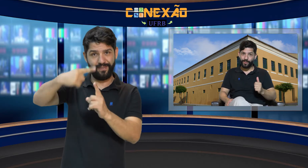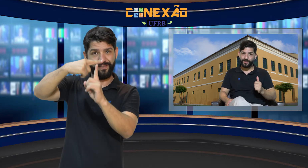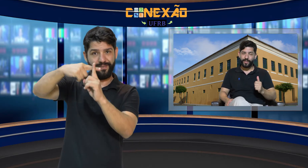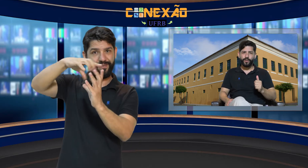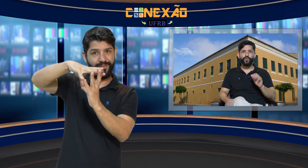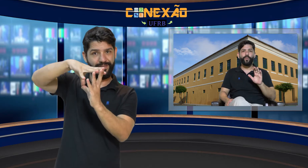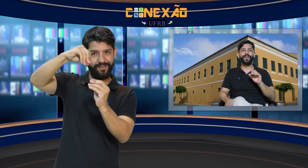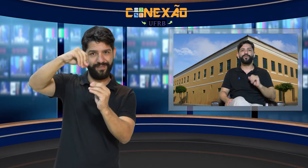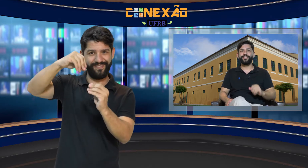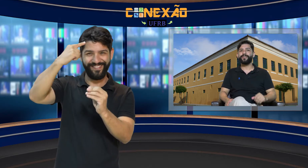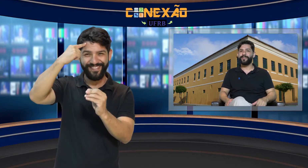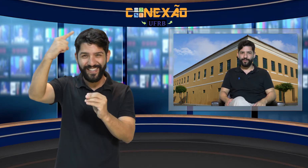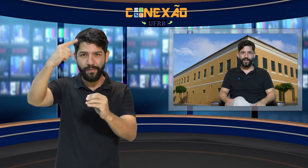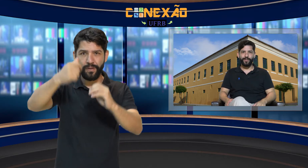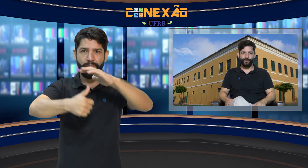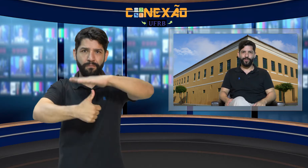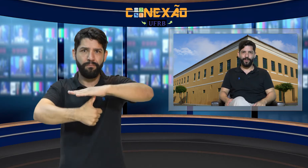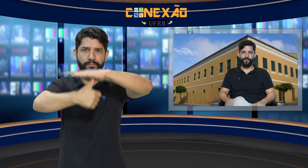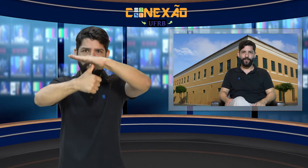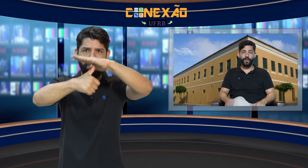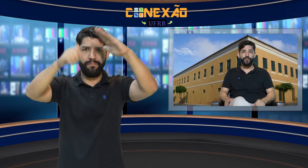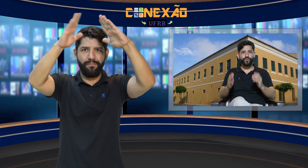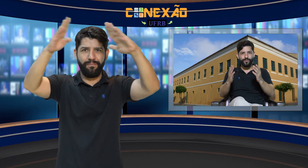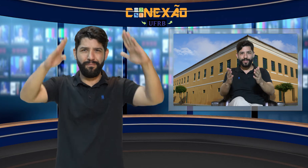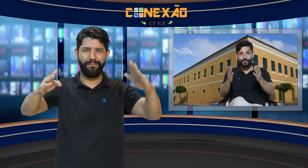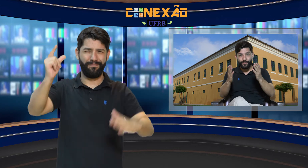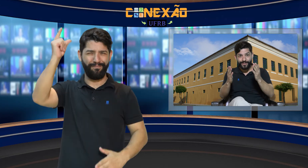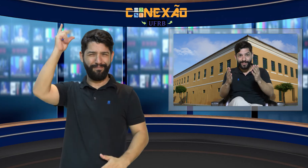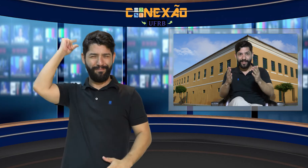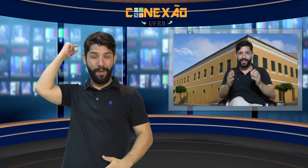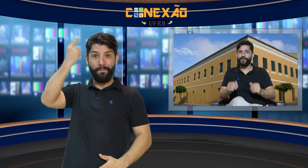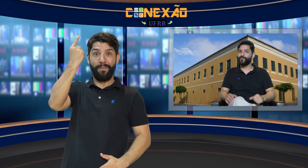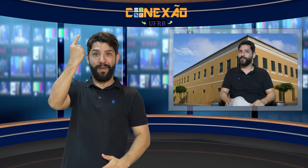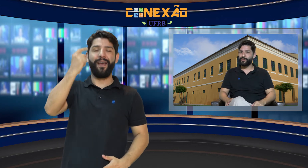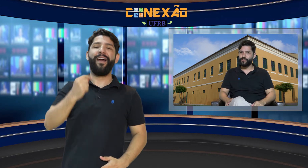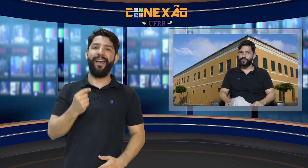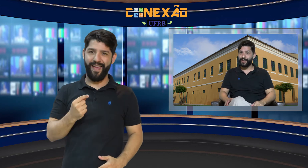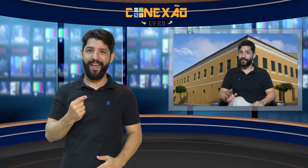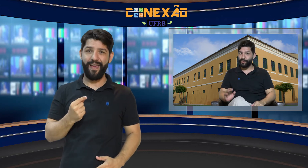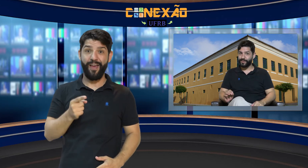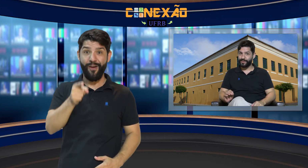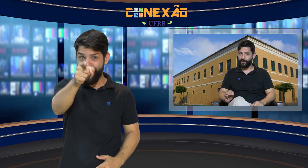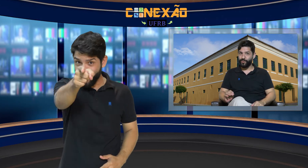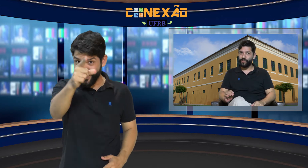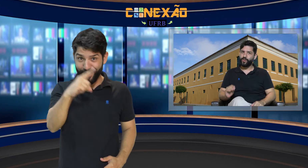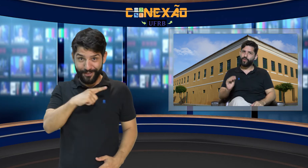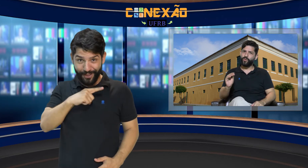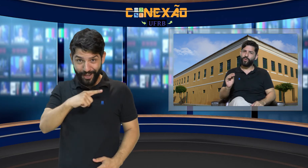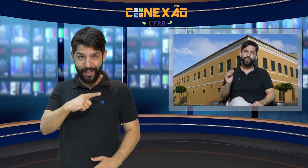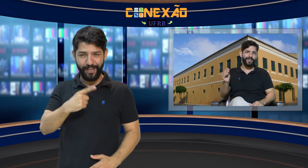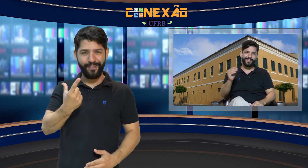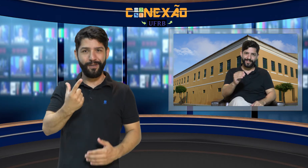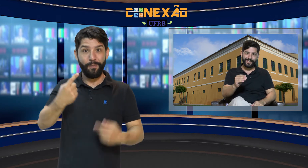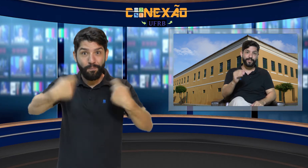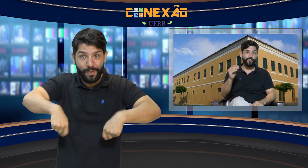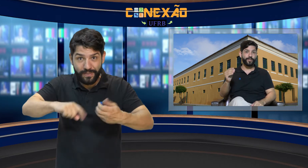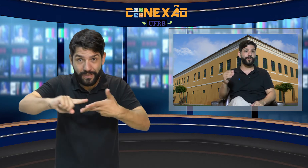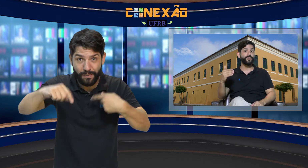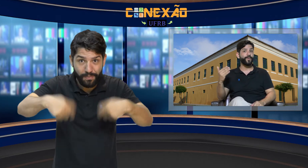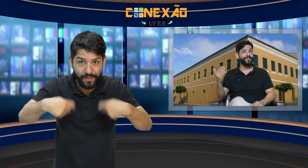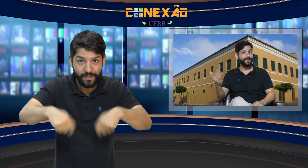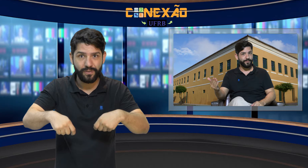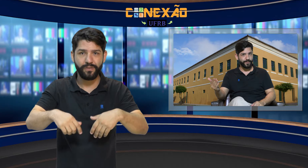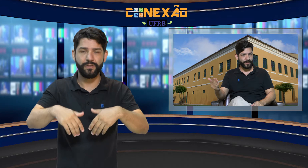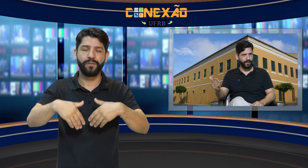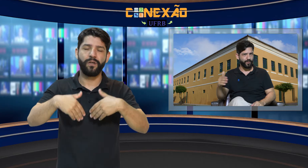das Almas, no prédio central da reitoria. Nós convidamos você, que é estudante da graduação, com alguma necessidade